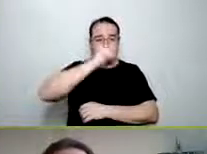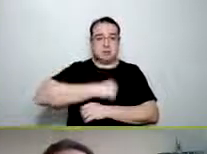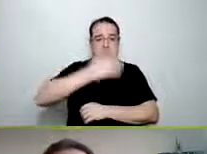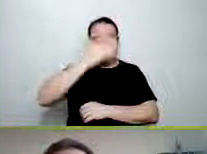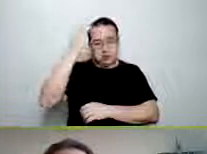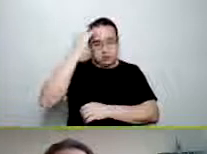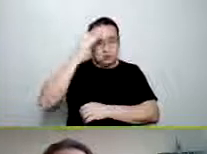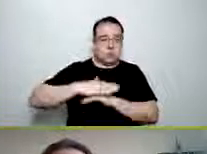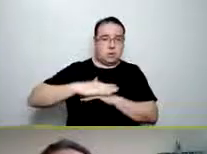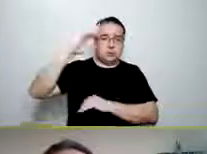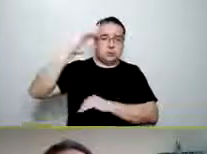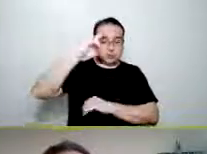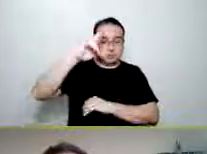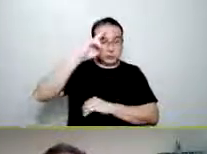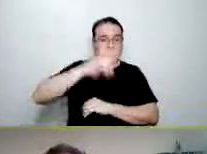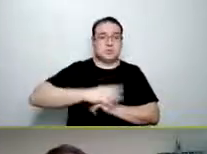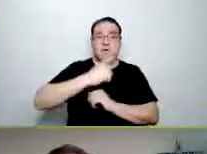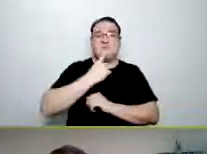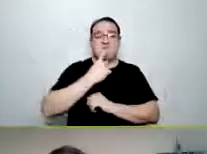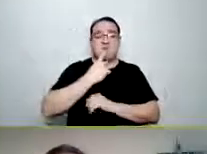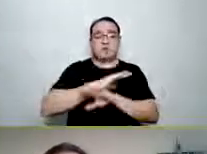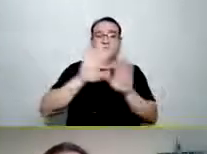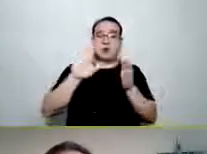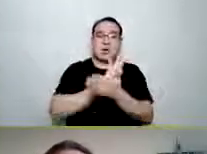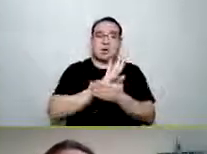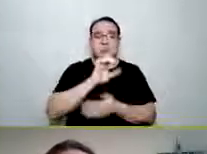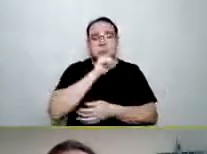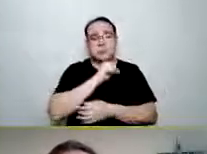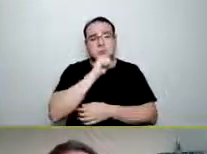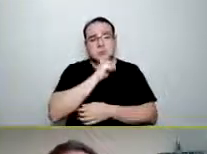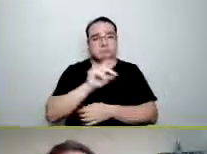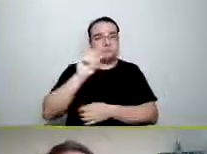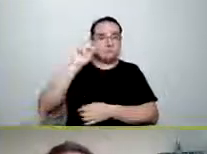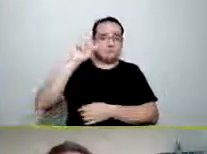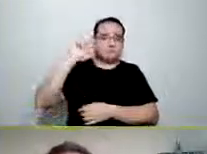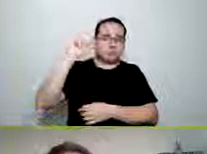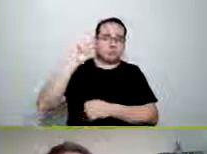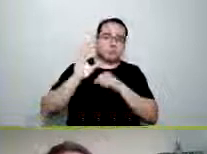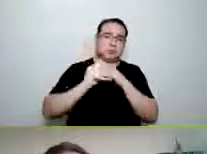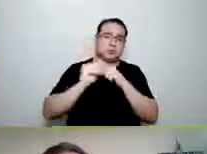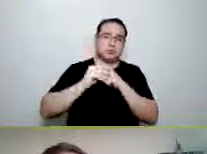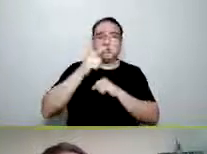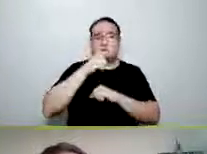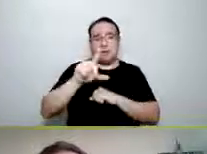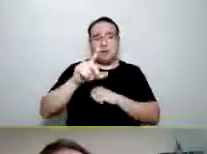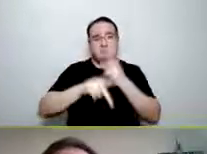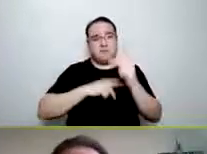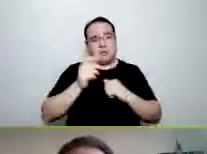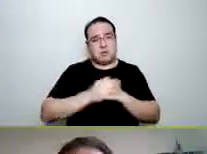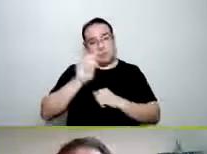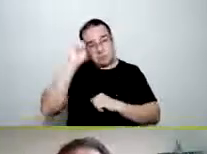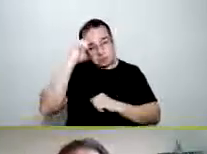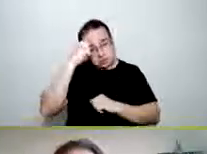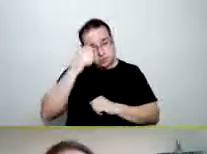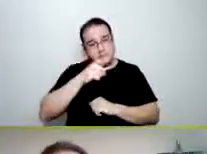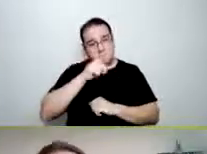adultos e os velhos lembram, e vermelha, quando só alguns velhinhos ainda têm um pouquinho de conhecimento sobre a língua, e preto são as línguas